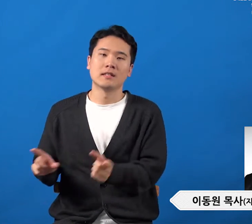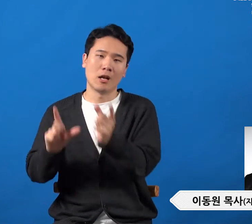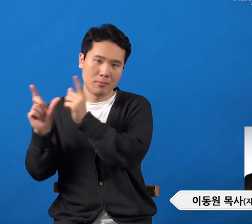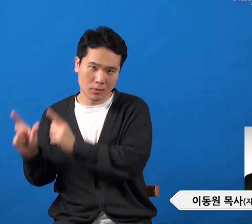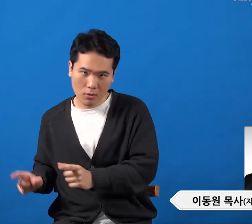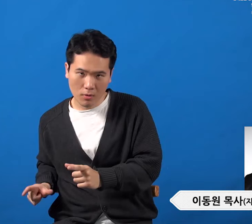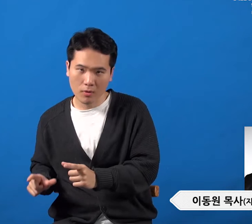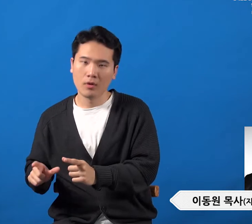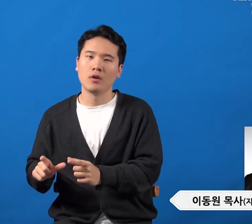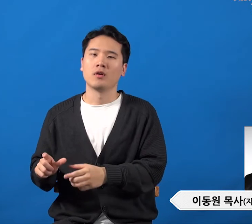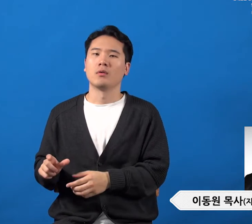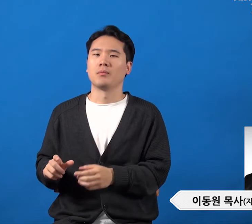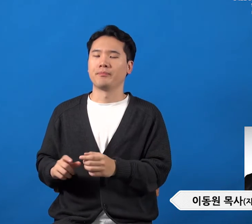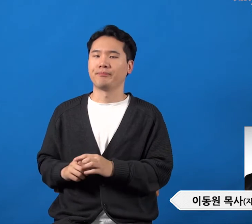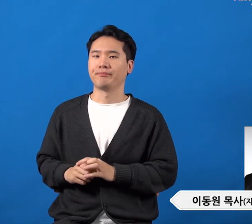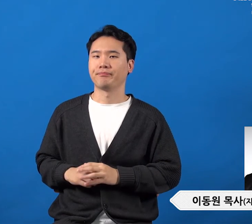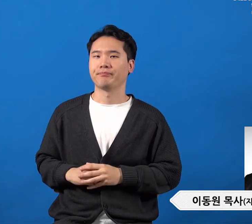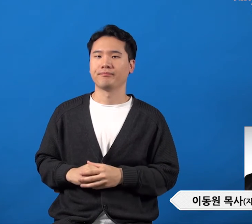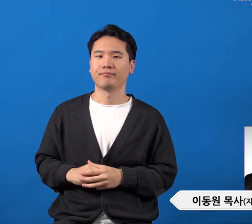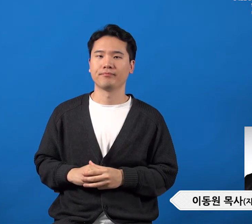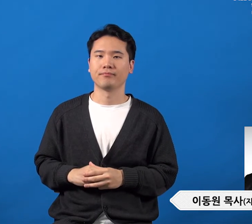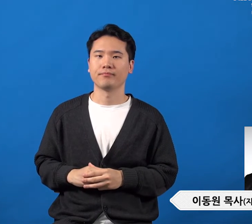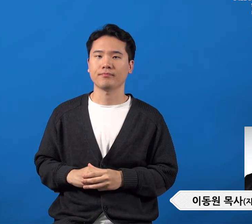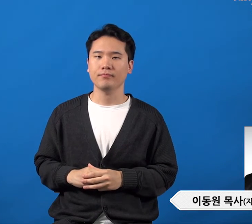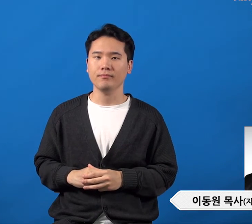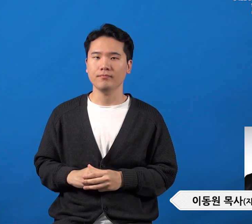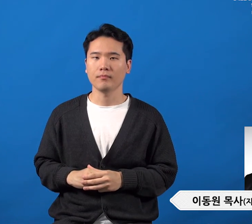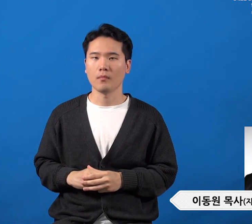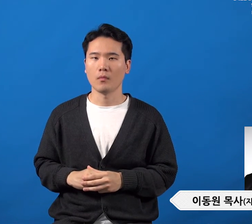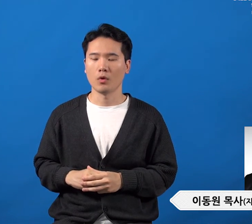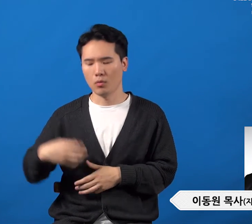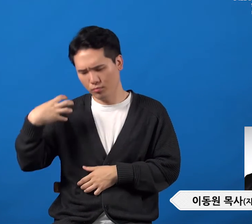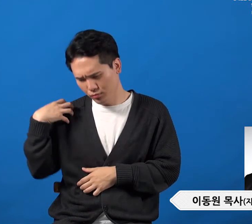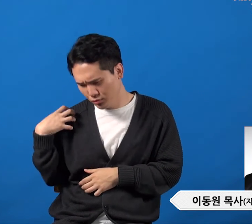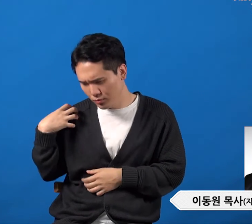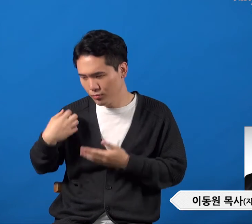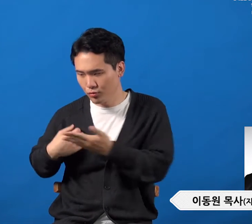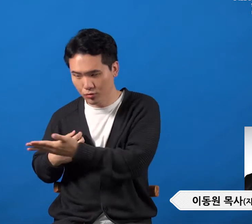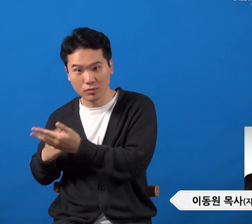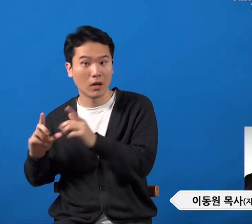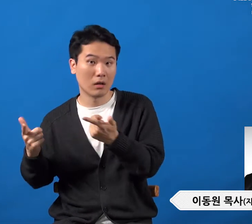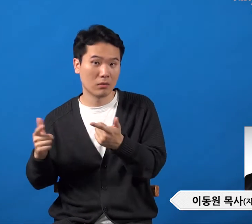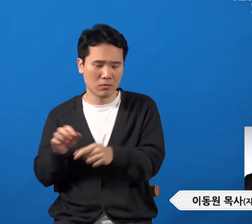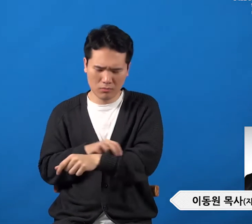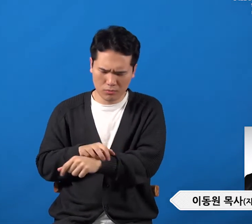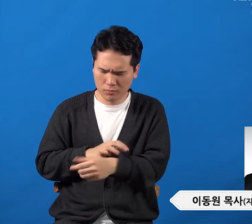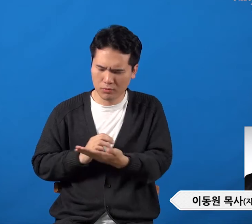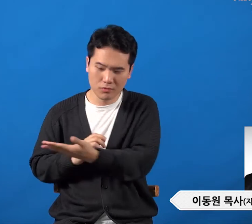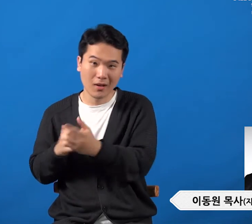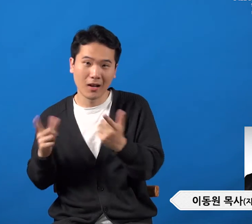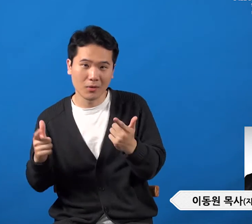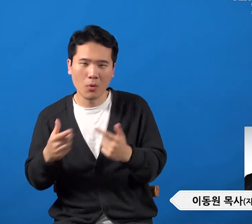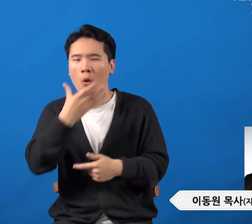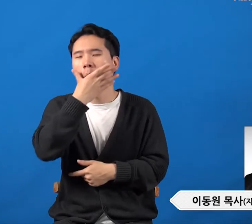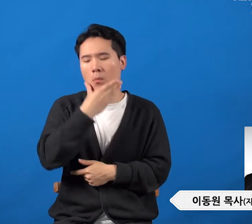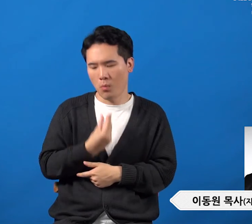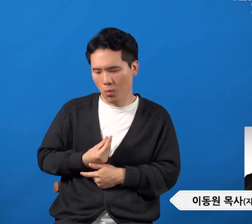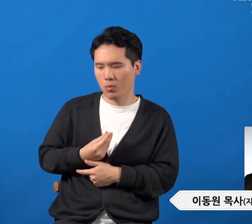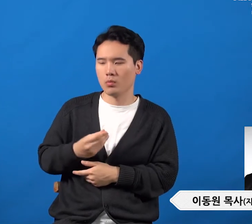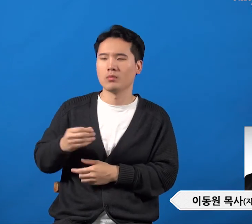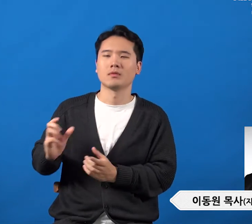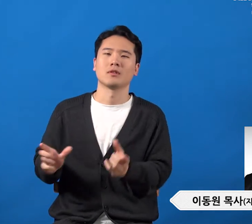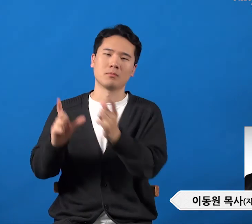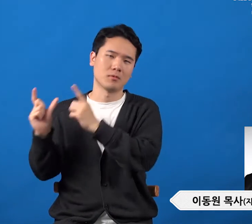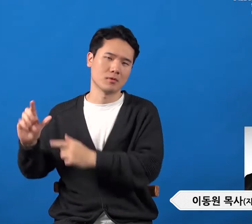해를 가족으로 함께 살았습니다. 그리고 부담이 아니라 그 가족의 축복이 되었습니다. 어느